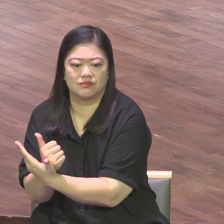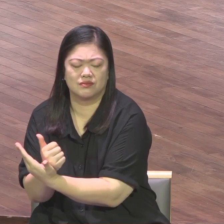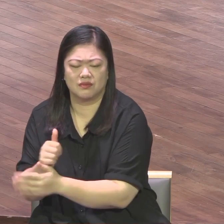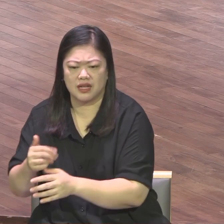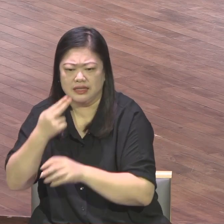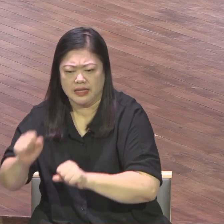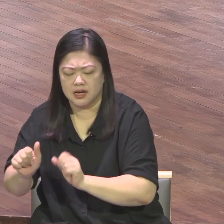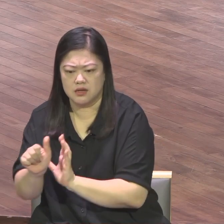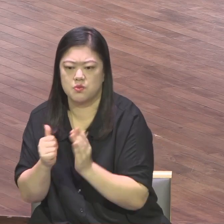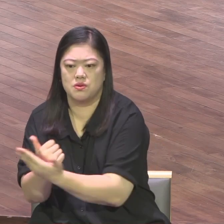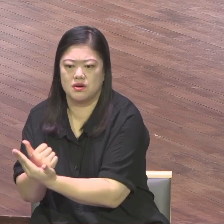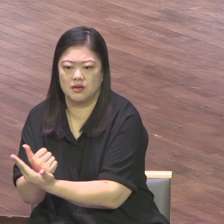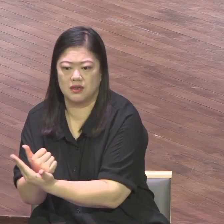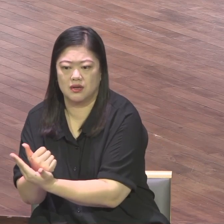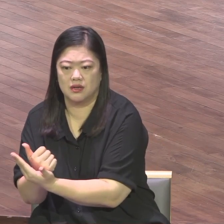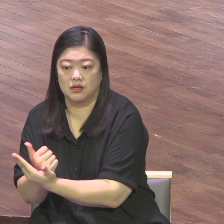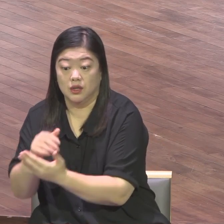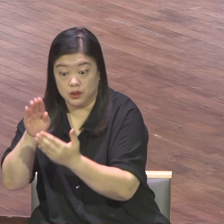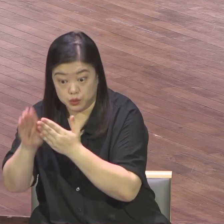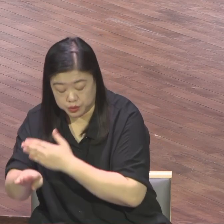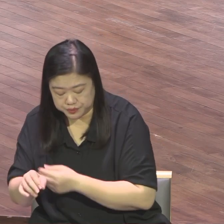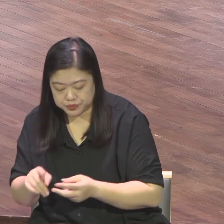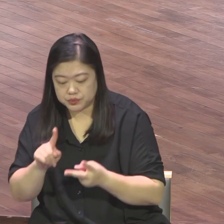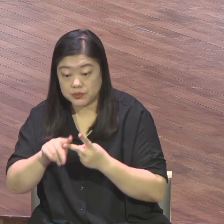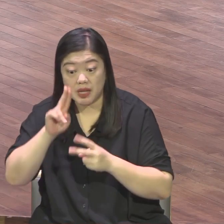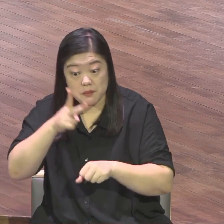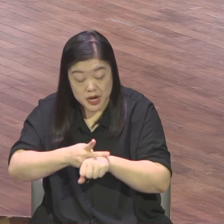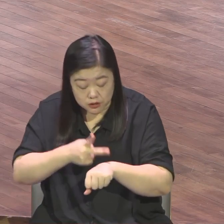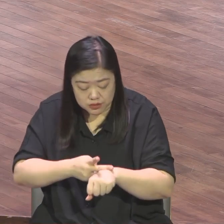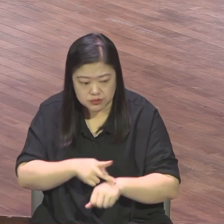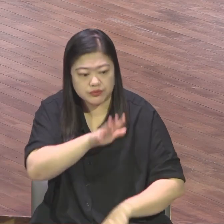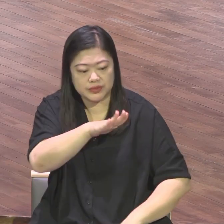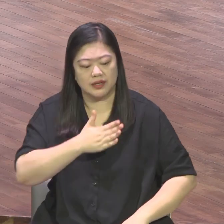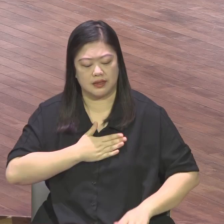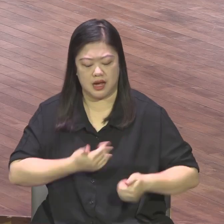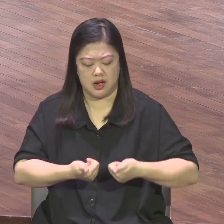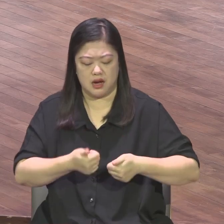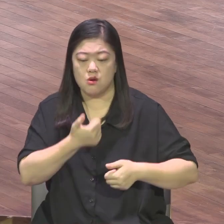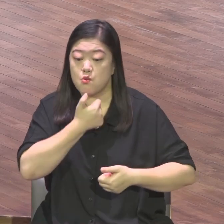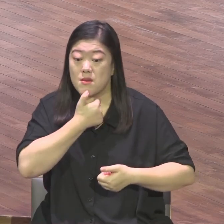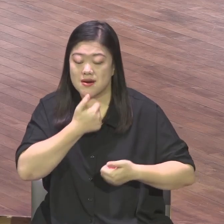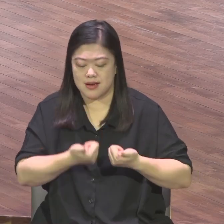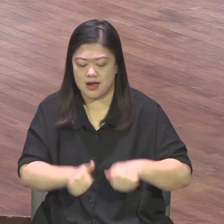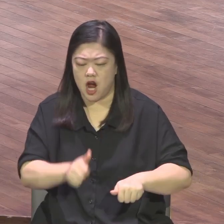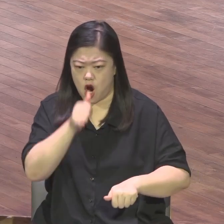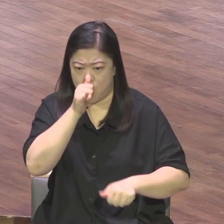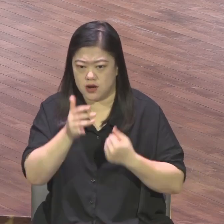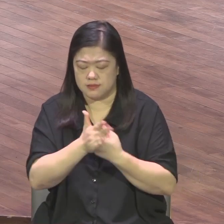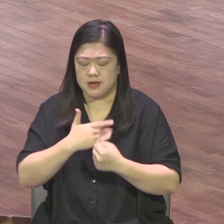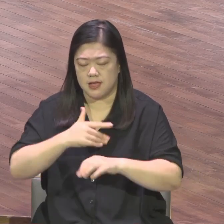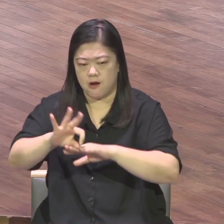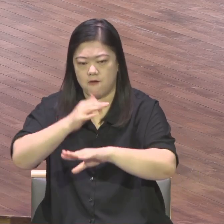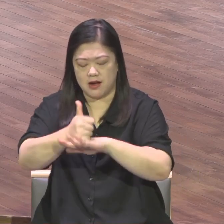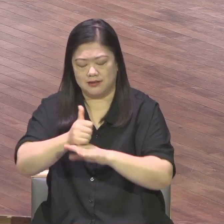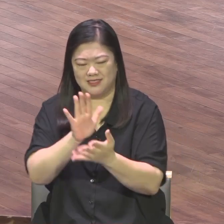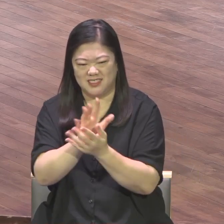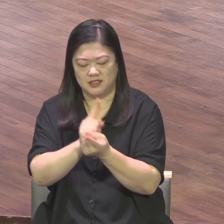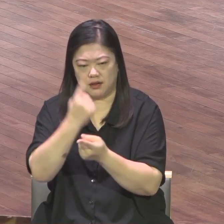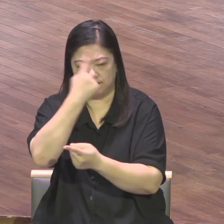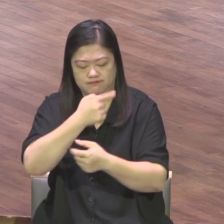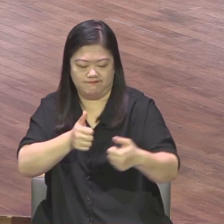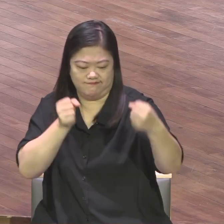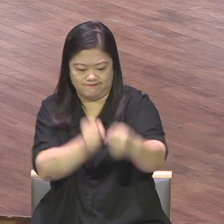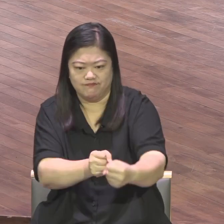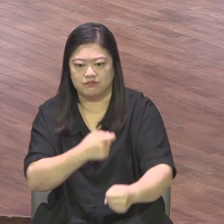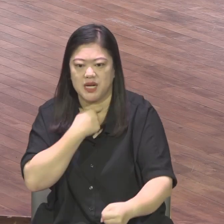그렇게 천부장에게 이 말을, 이 천부장이 바울을 당시 유대 총독에게 보냅니다.